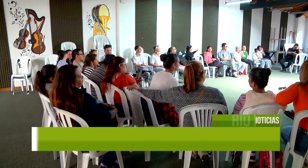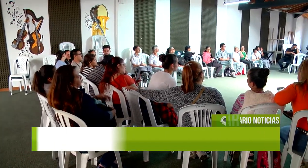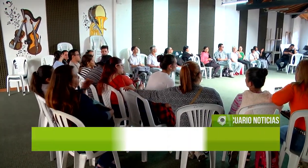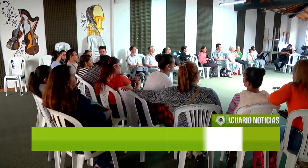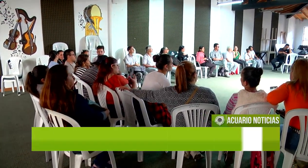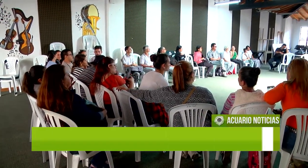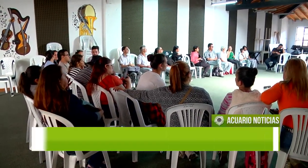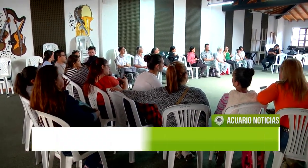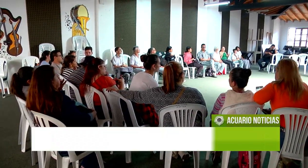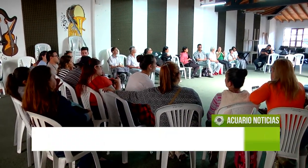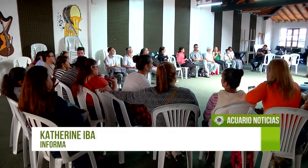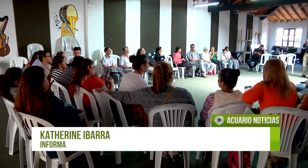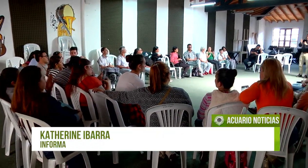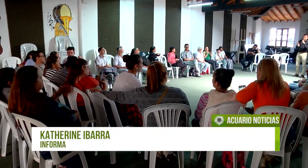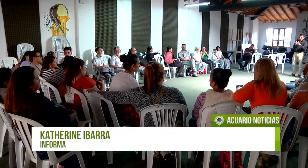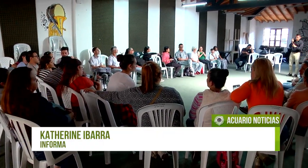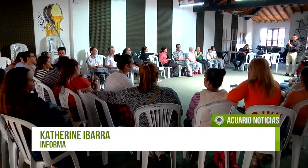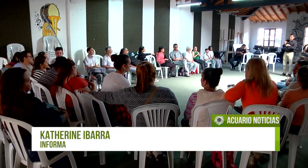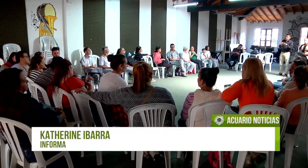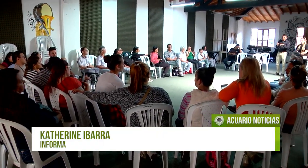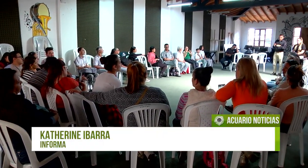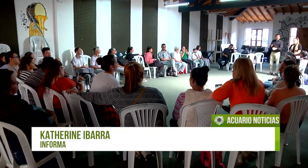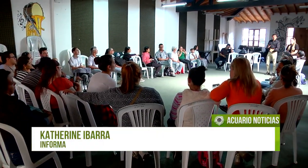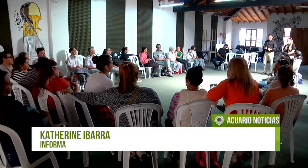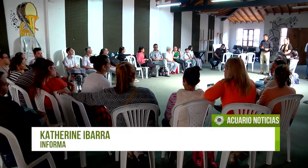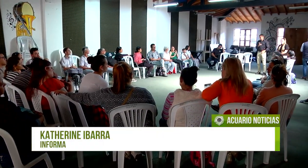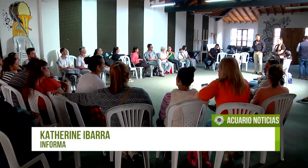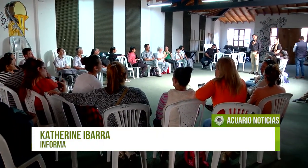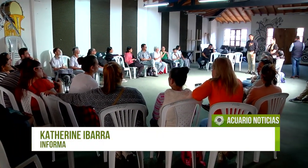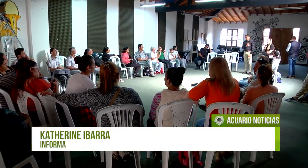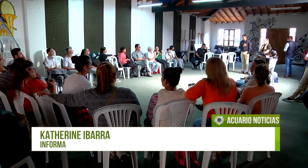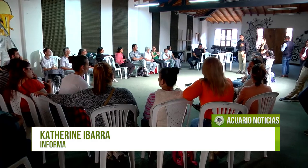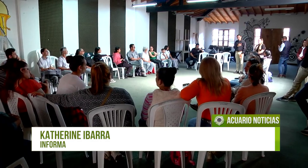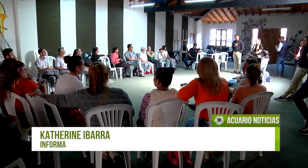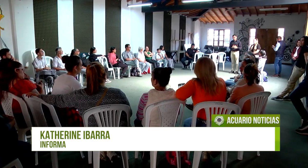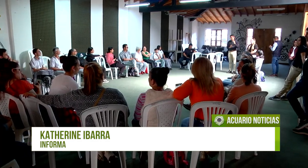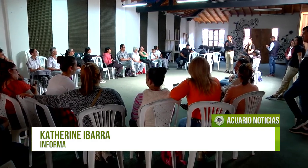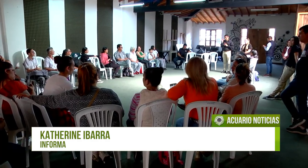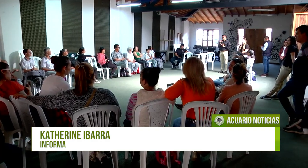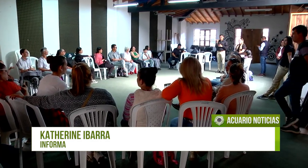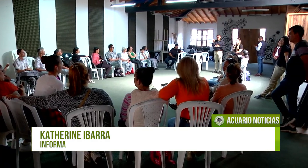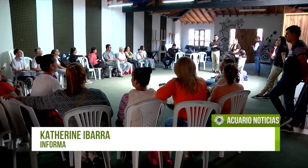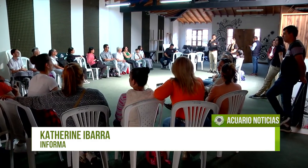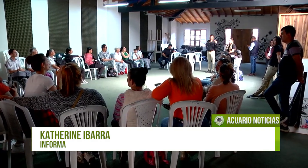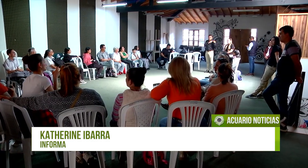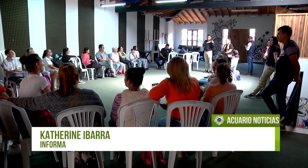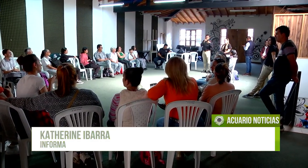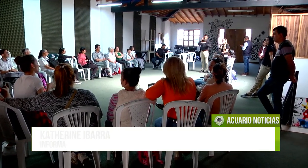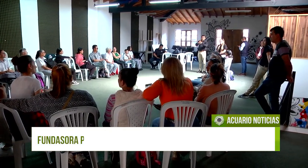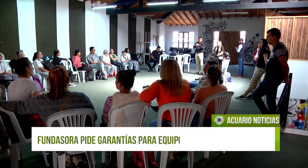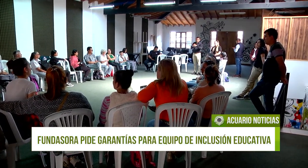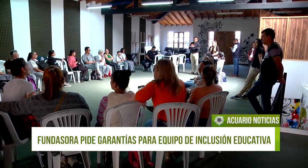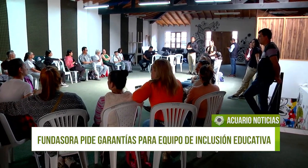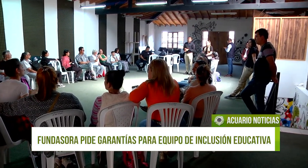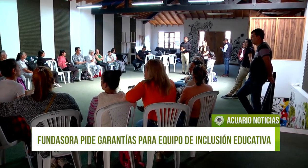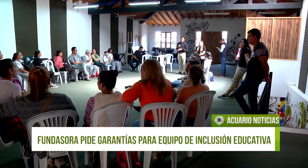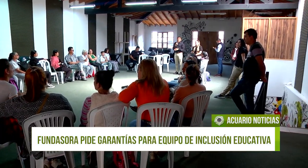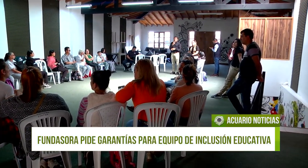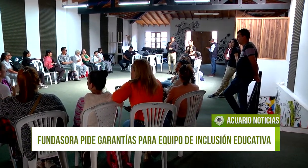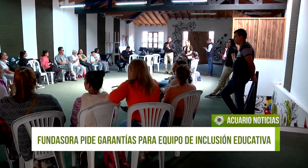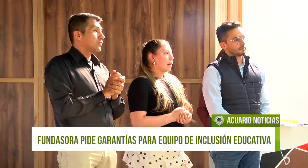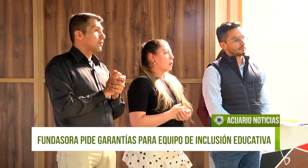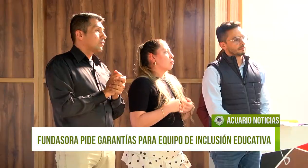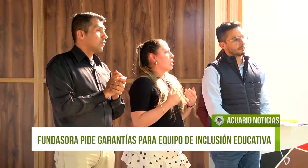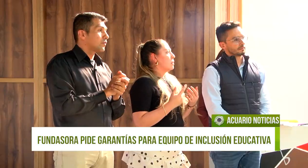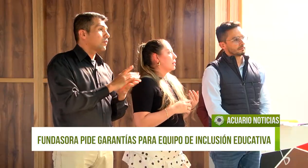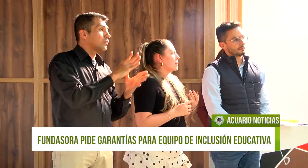Las familias de la Fundación de Sordos del Oriente Antioqueño, Fundasora, pidieron ser escuchados por las autoridades educativas de Río Negro,